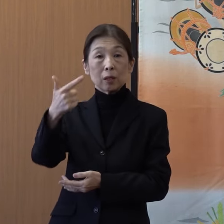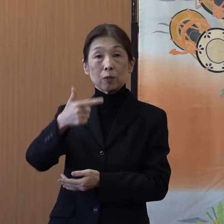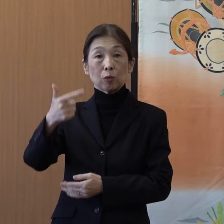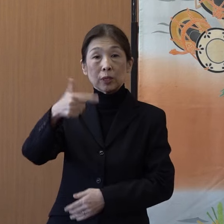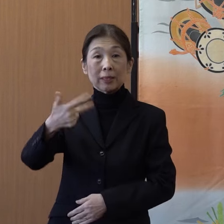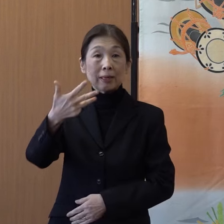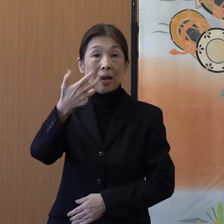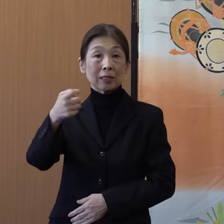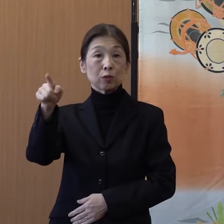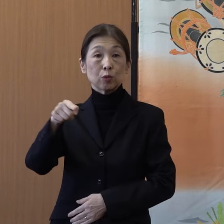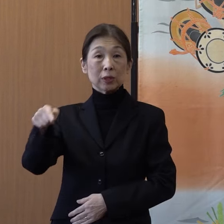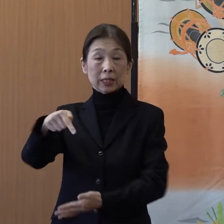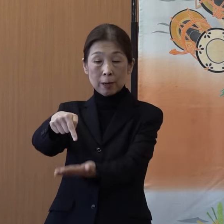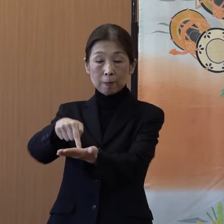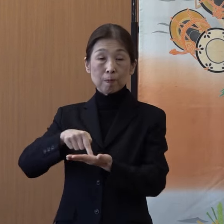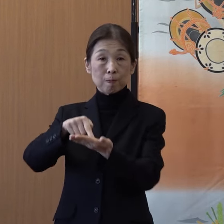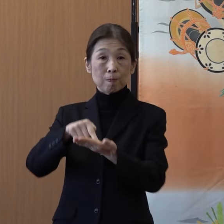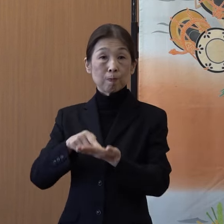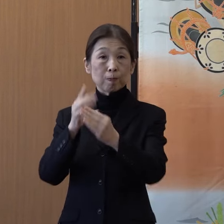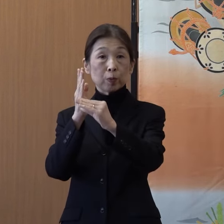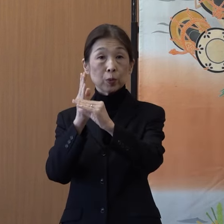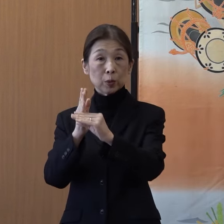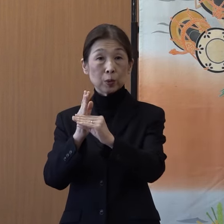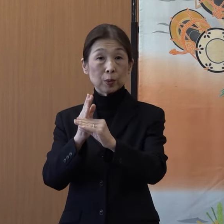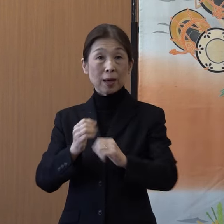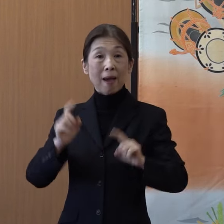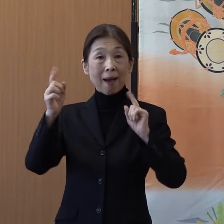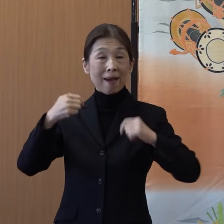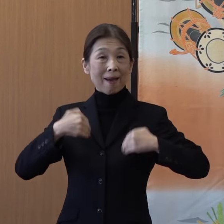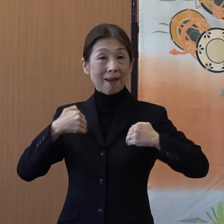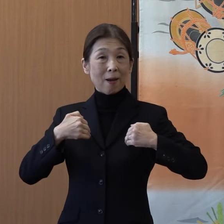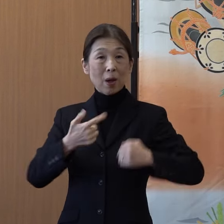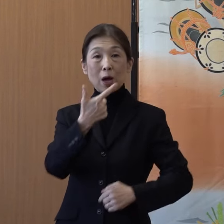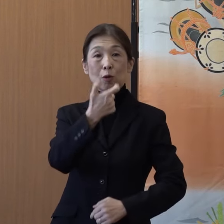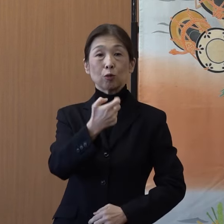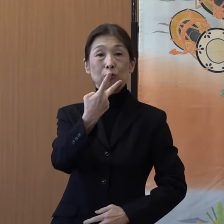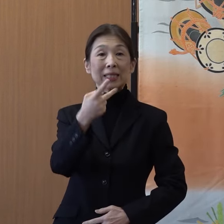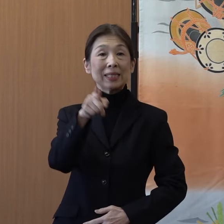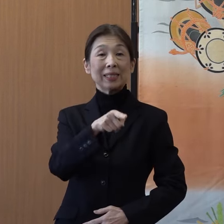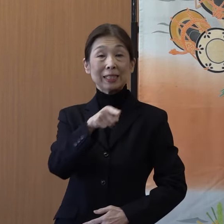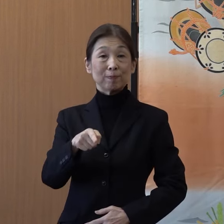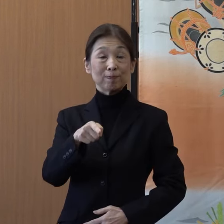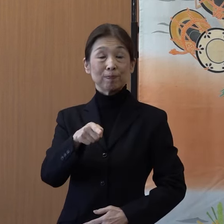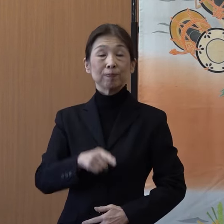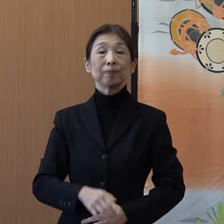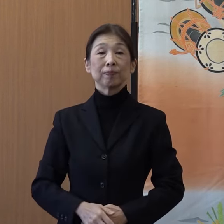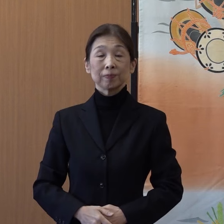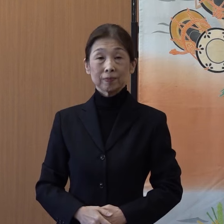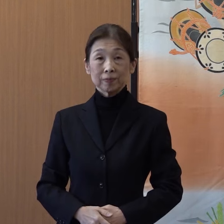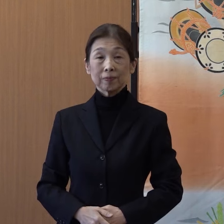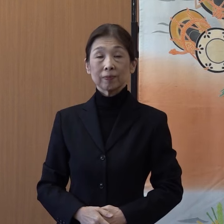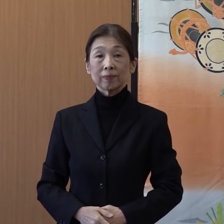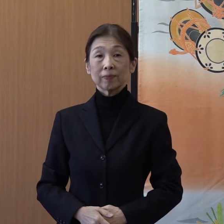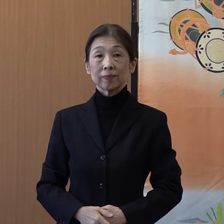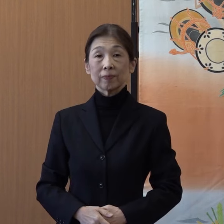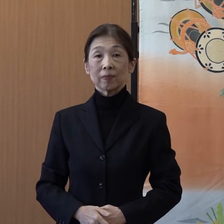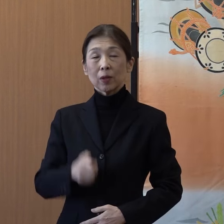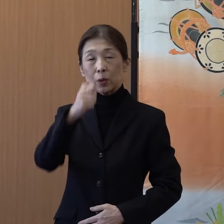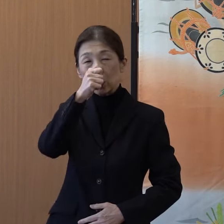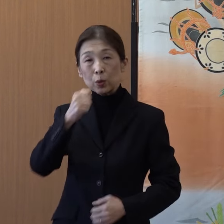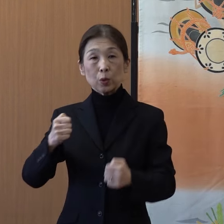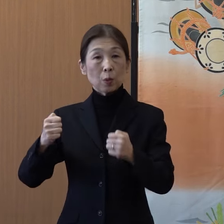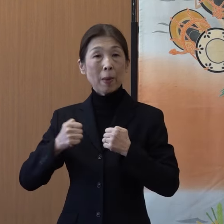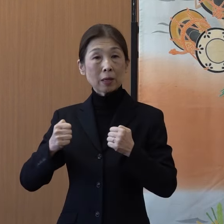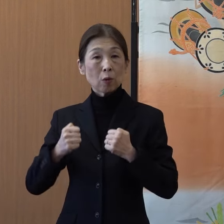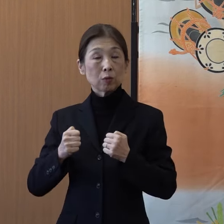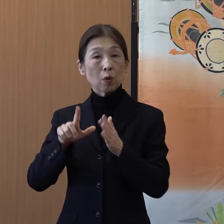16,780人がエントリーをしております。ファンランは62名がエントリーをしております。フルマラソンにつきまして